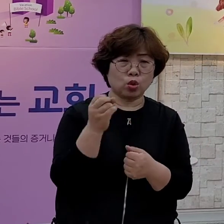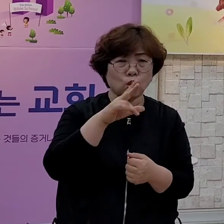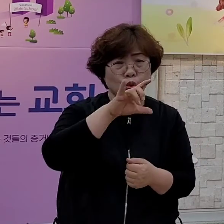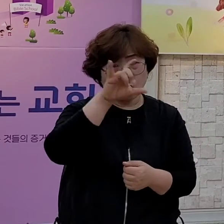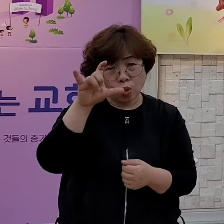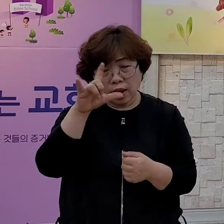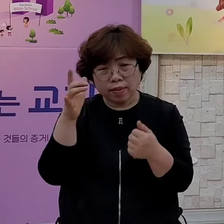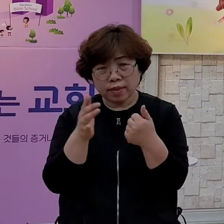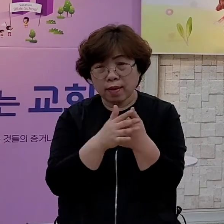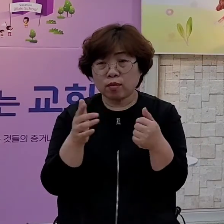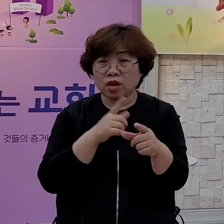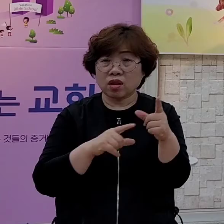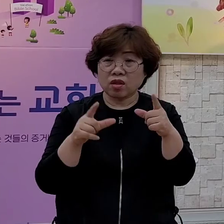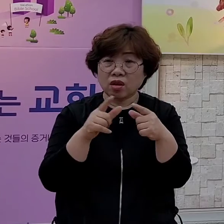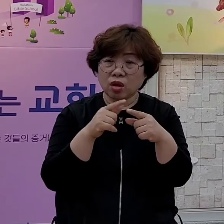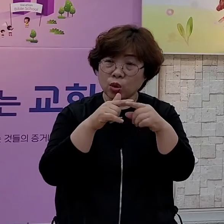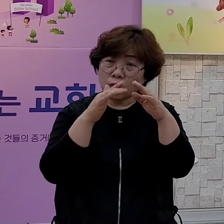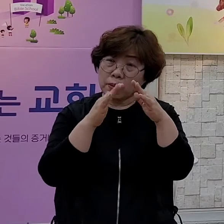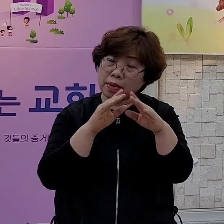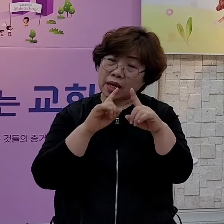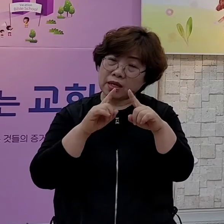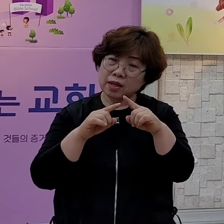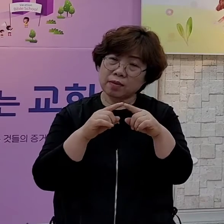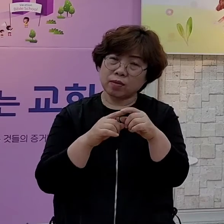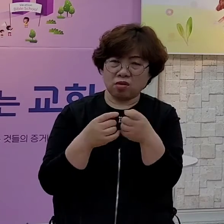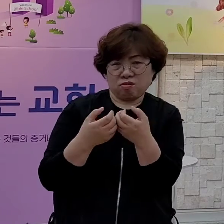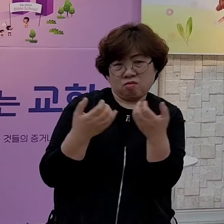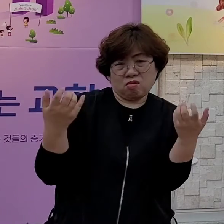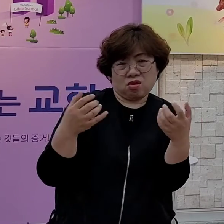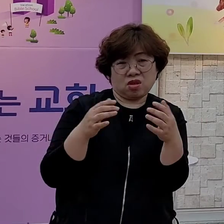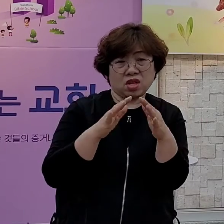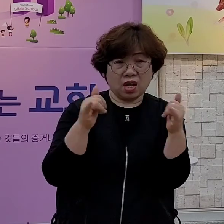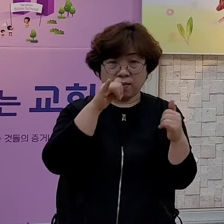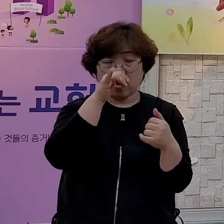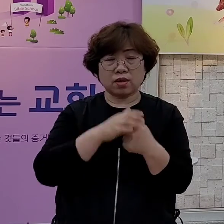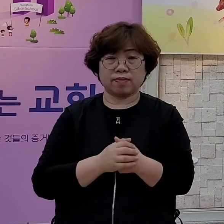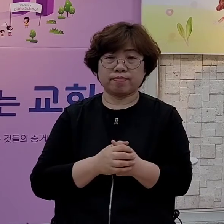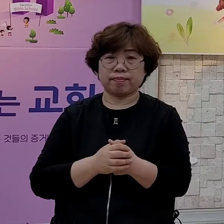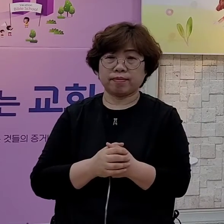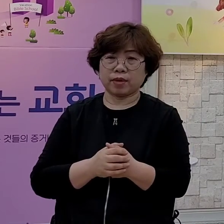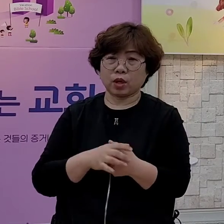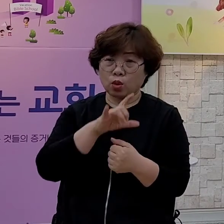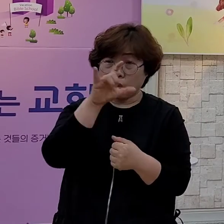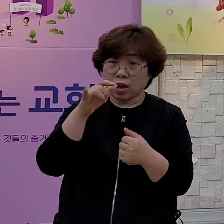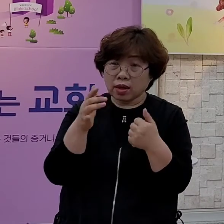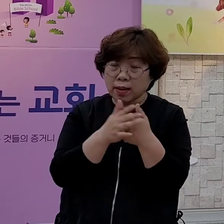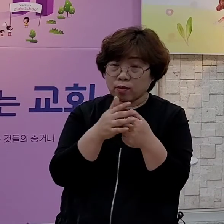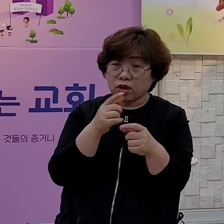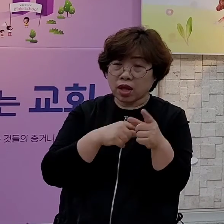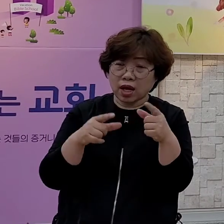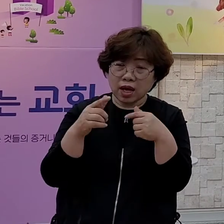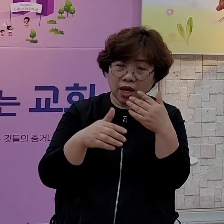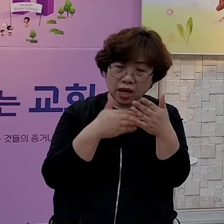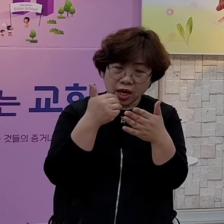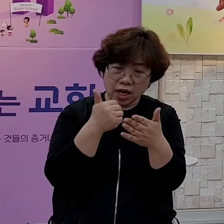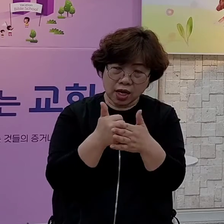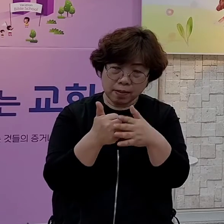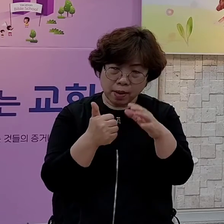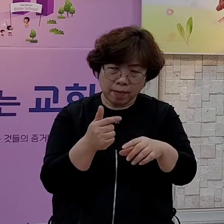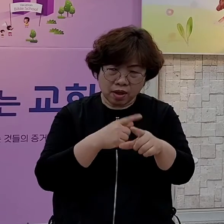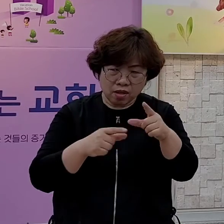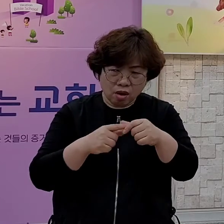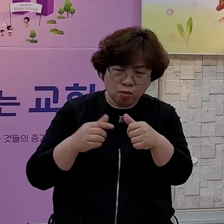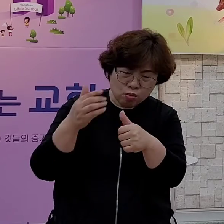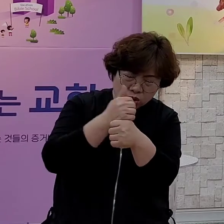못 살았는데 내가 이래서 안 되겠다 해가지고 이 코로나 와가지고 내가 점점 더 하나님 붙잡고 말씀 앞에 선자되어 있습니다.